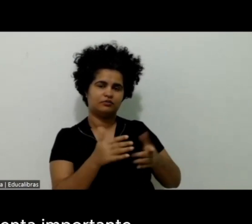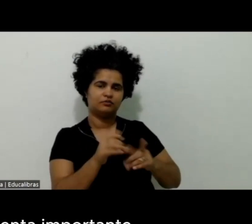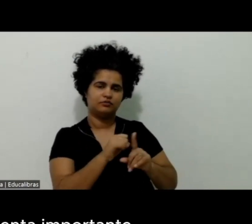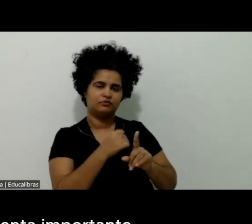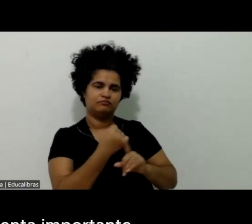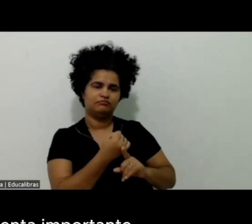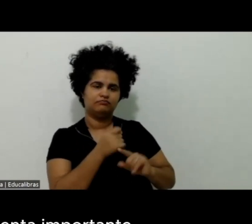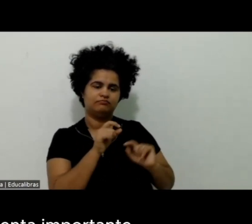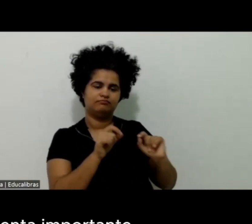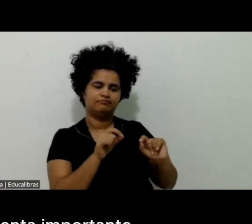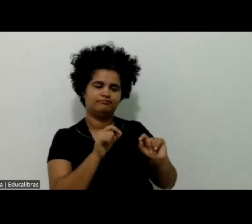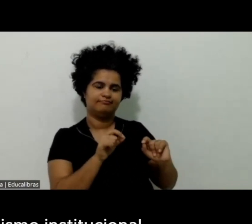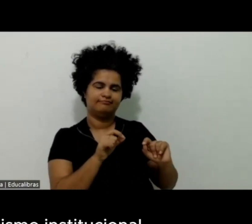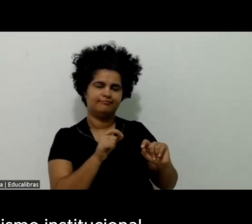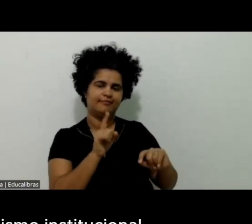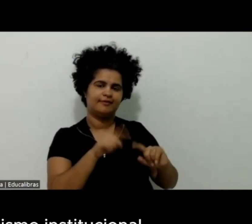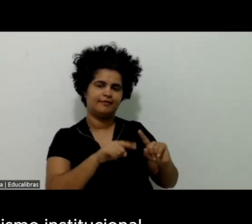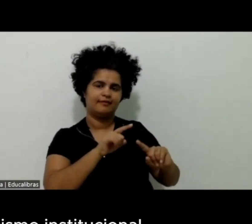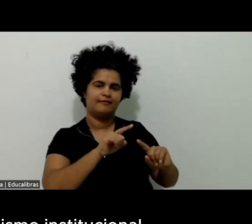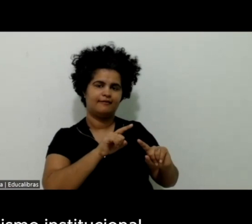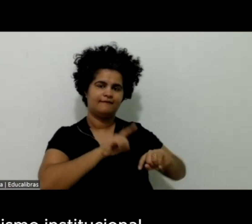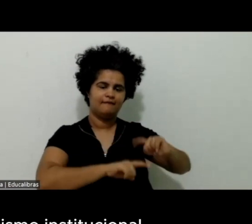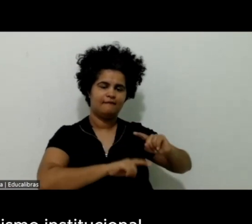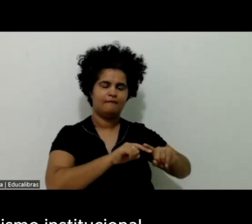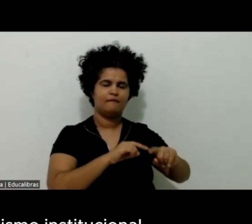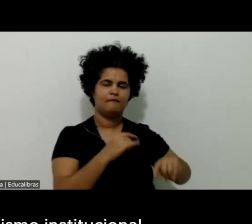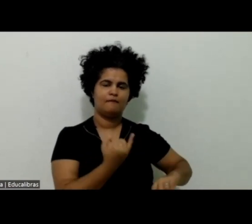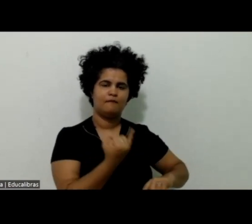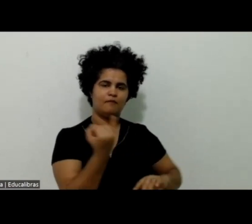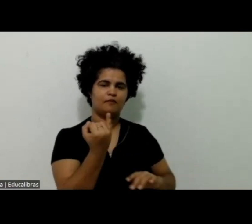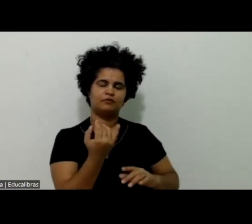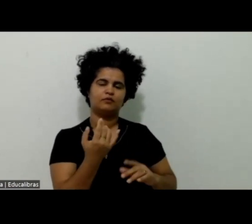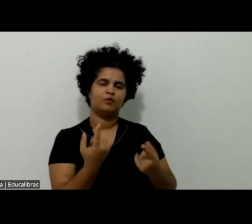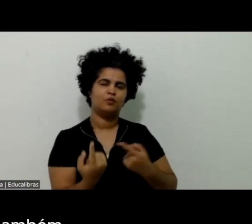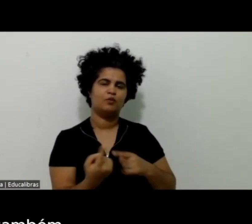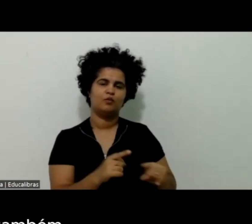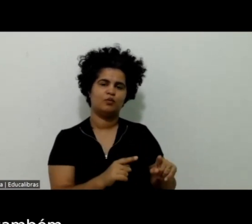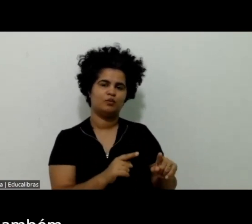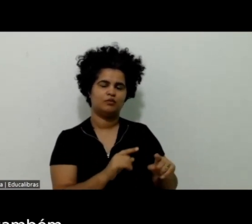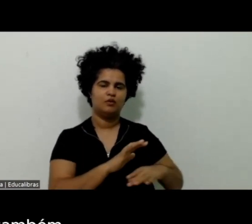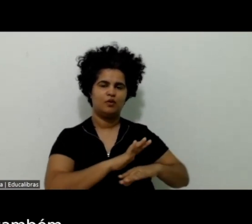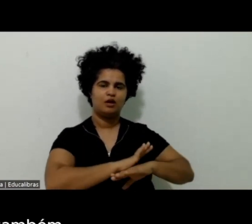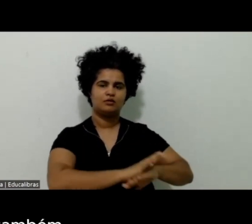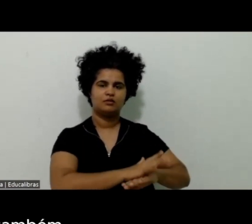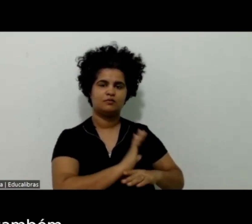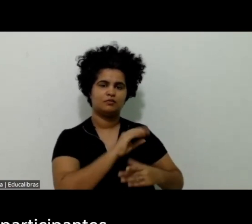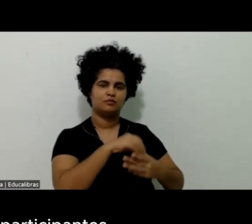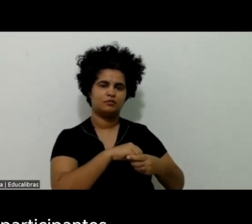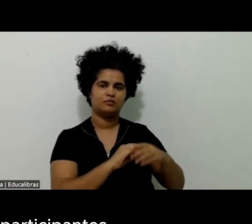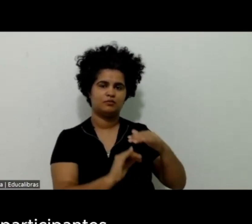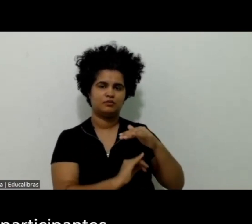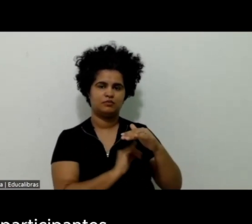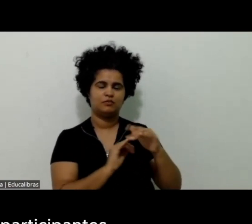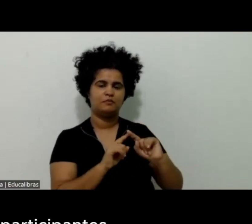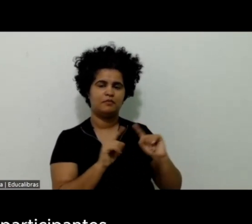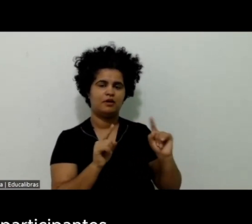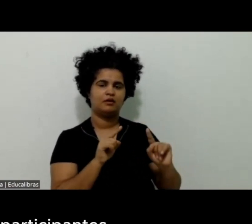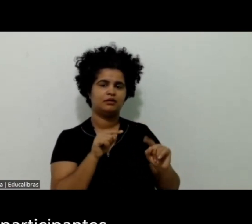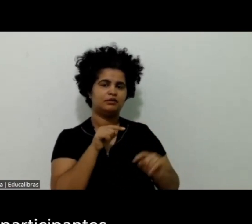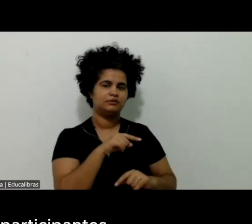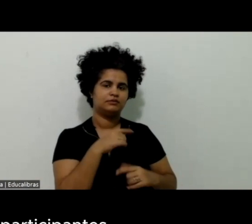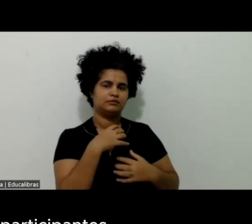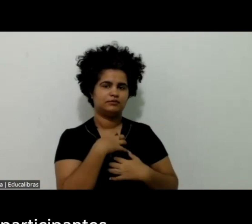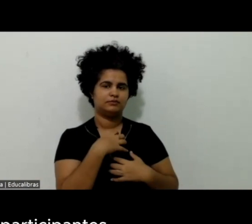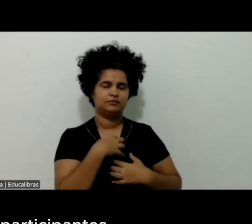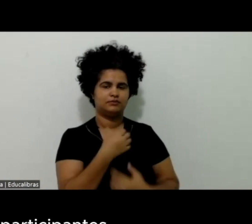se constitui uma ferramenta importante de enfrentamento ao racismo institucional. Nesse sentido, também